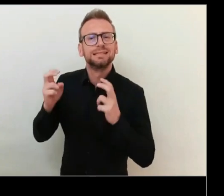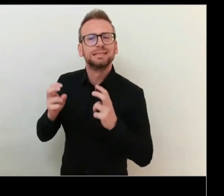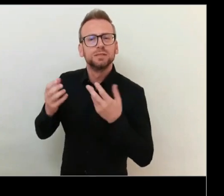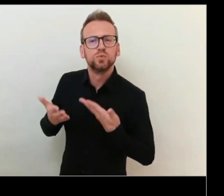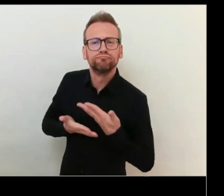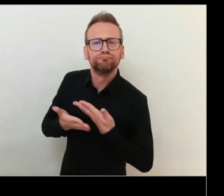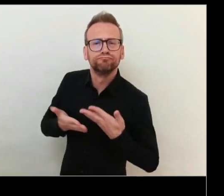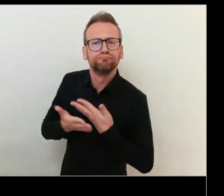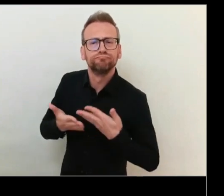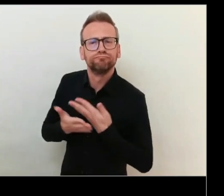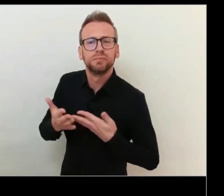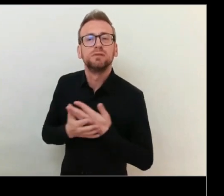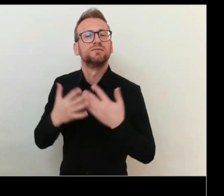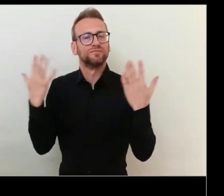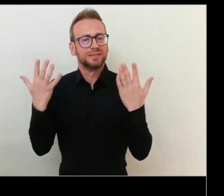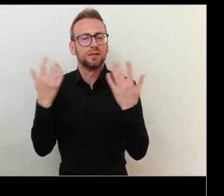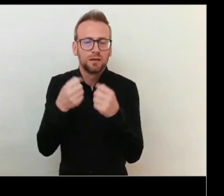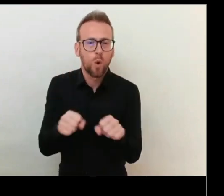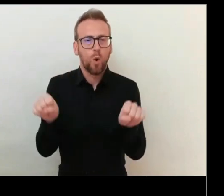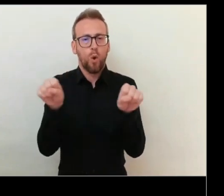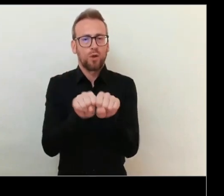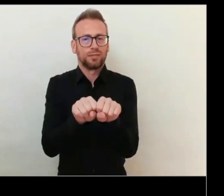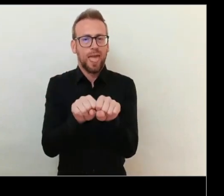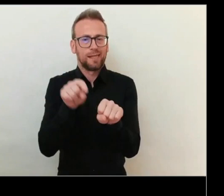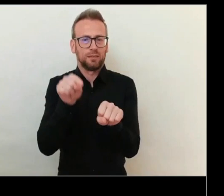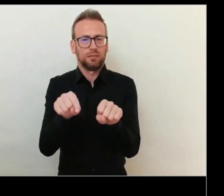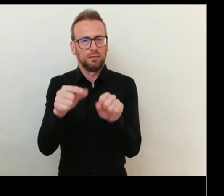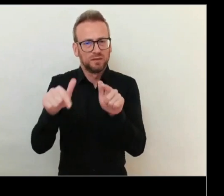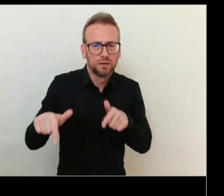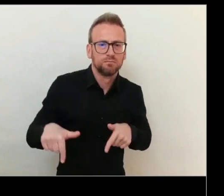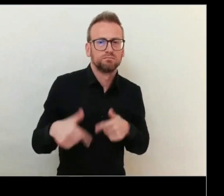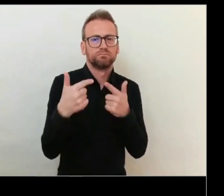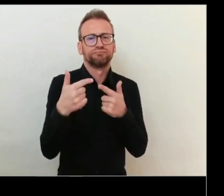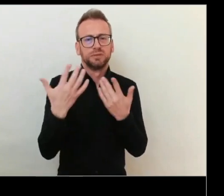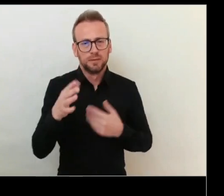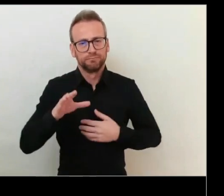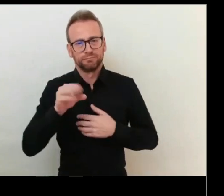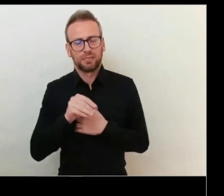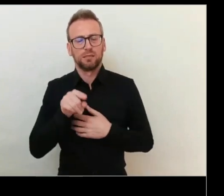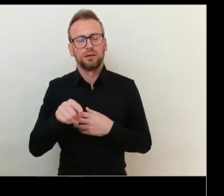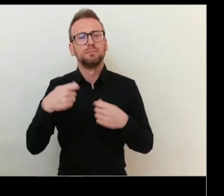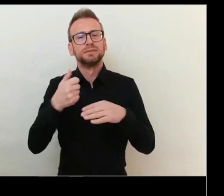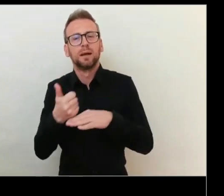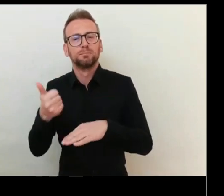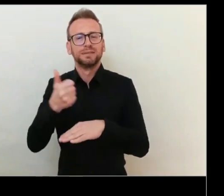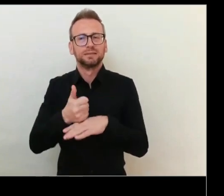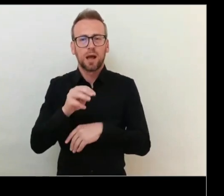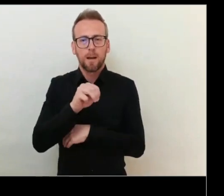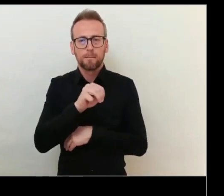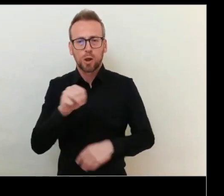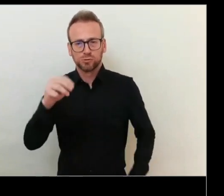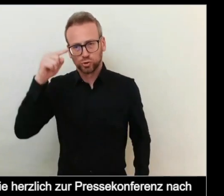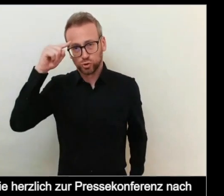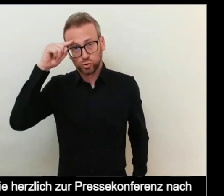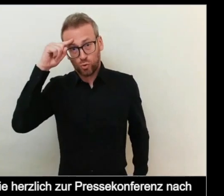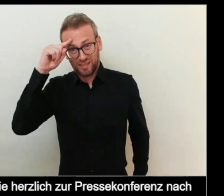heute stattgefunden hat. Und ich freue mich, den Kollegen Blume erstmals bei seiner Premiere einer